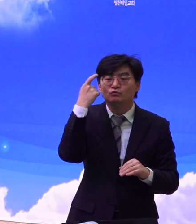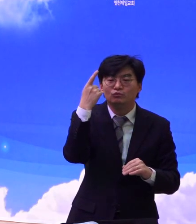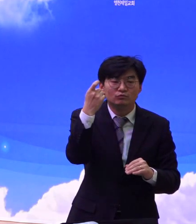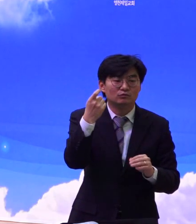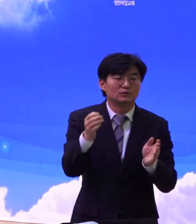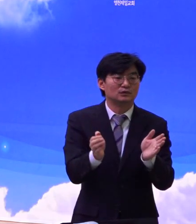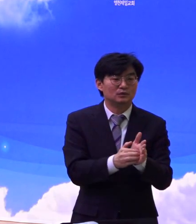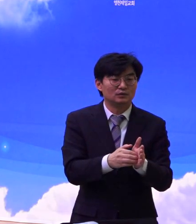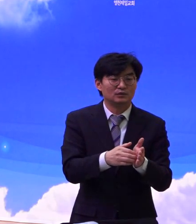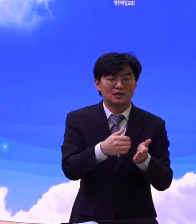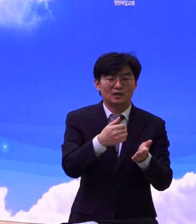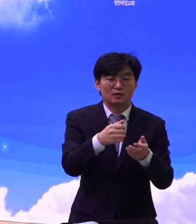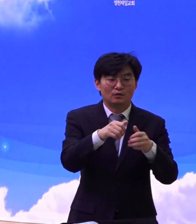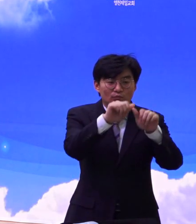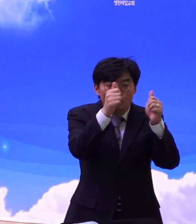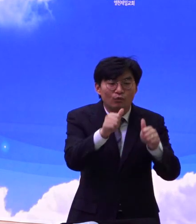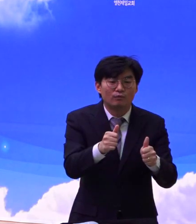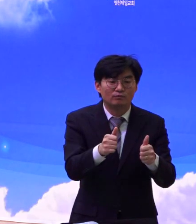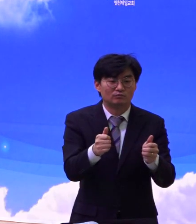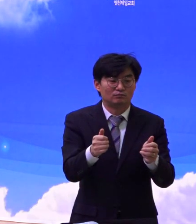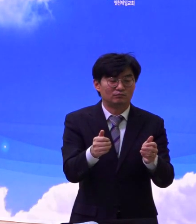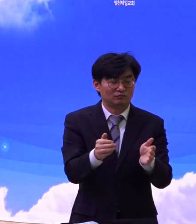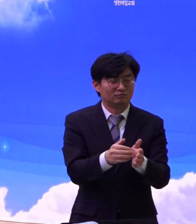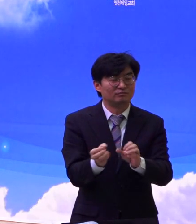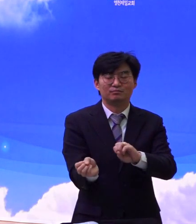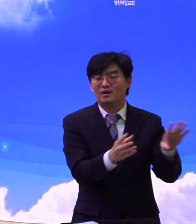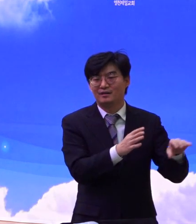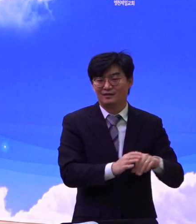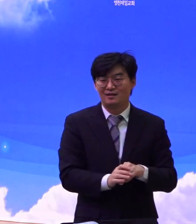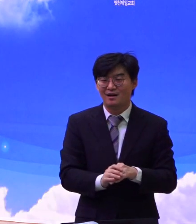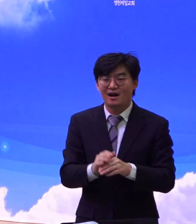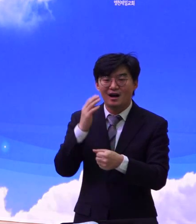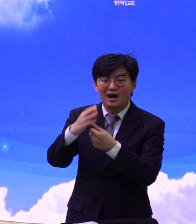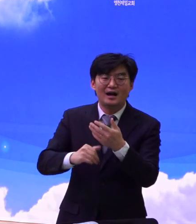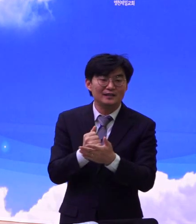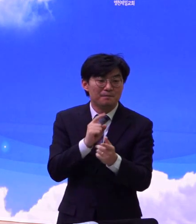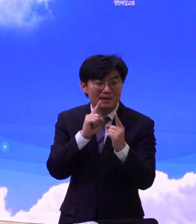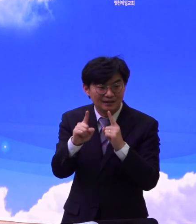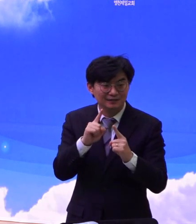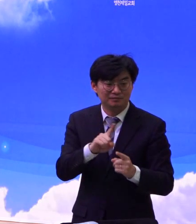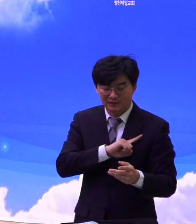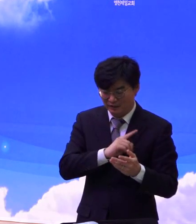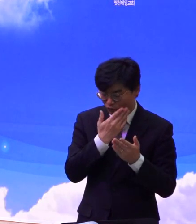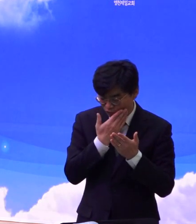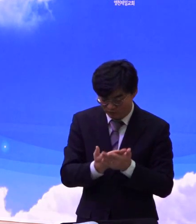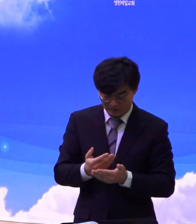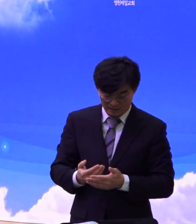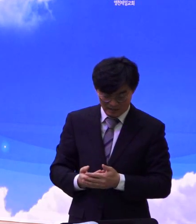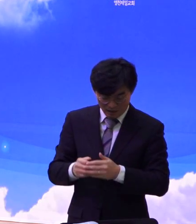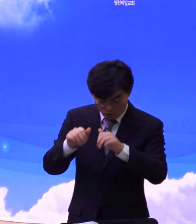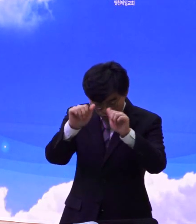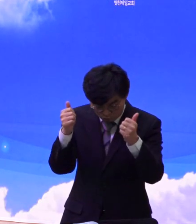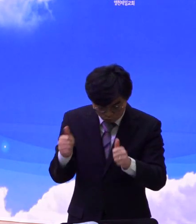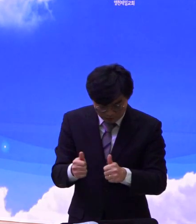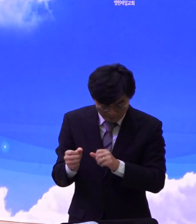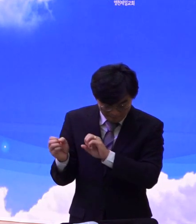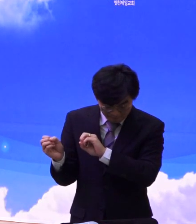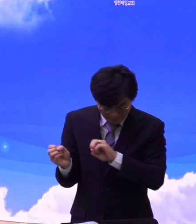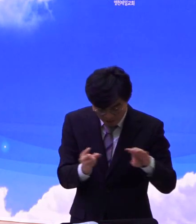개혁하는 힘이 바로 이 하나님의 말씀에 있었다 하는 것을 보여줍니다. 말씀을 지키는 삶, 말씀을 그대로